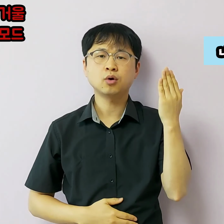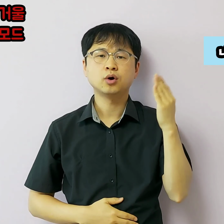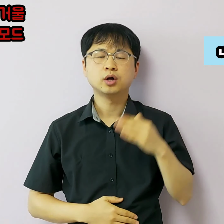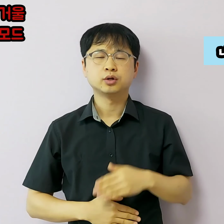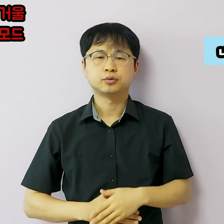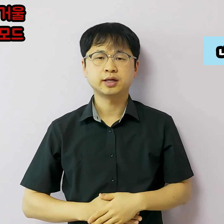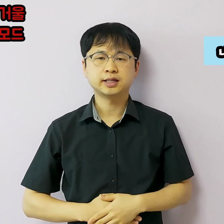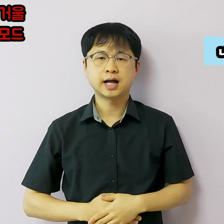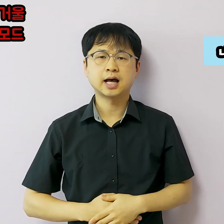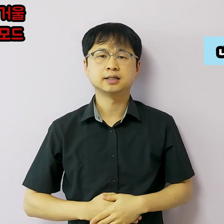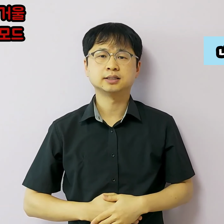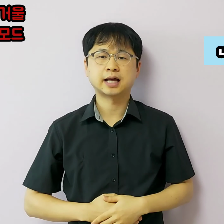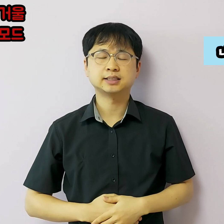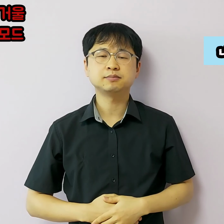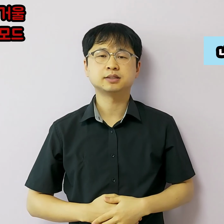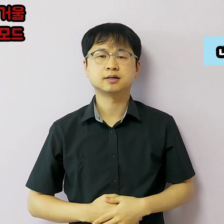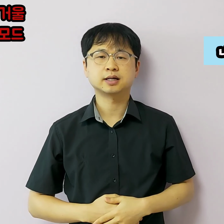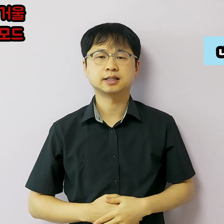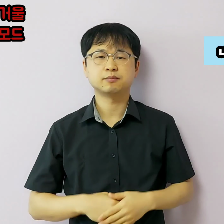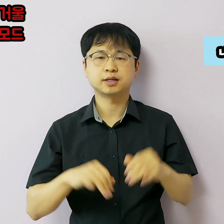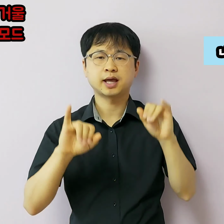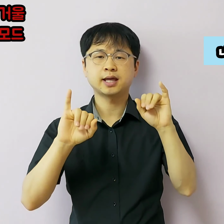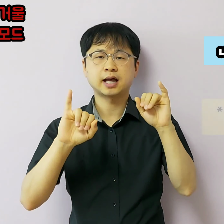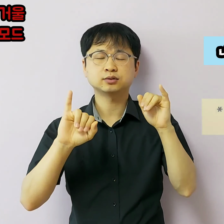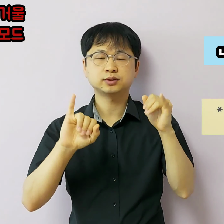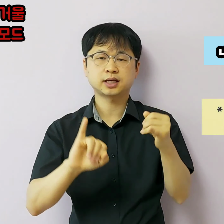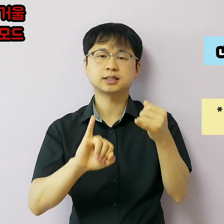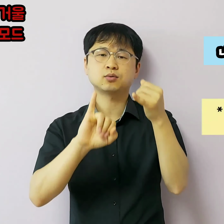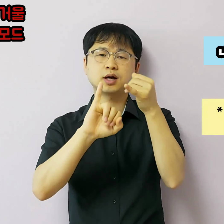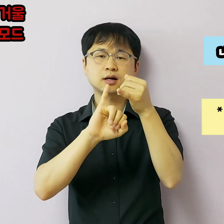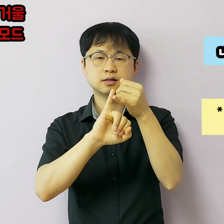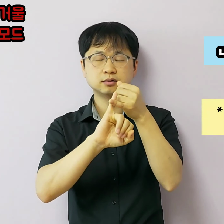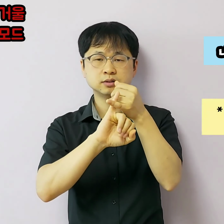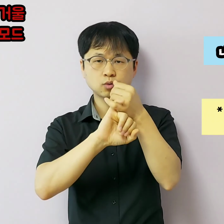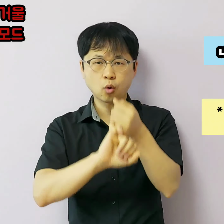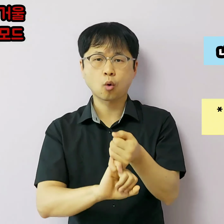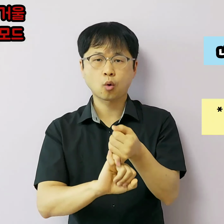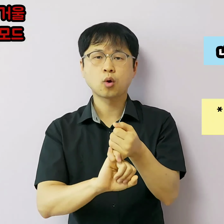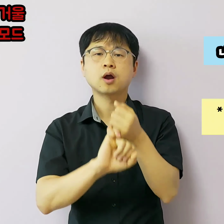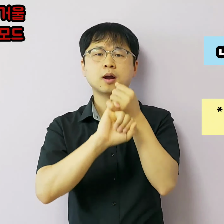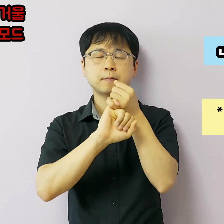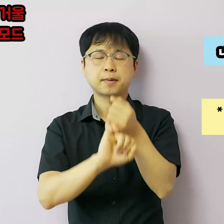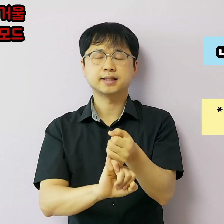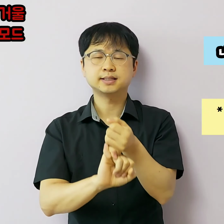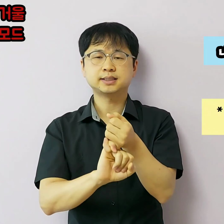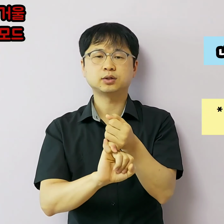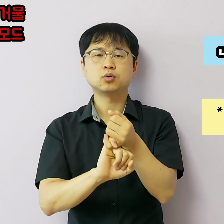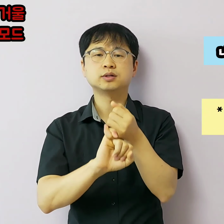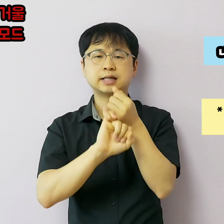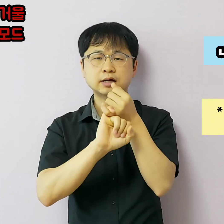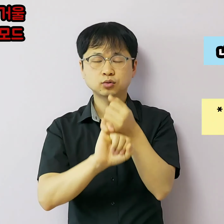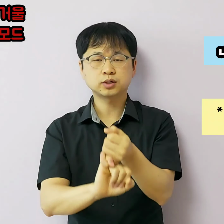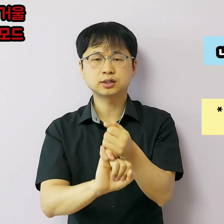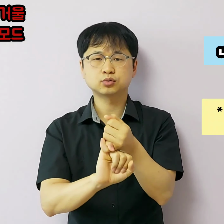수하고 되리라 하는 다짐이 들어갔기 때문에 양손 새끼 손가락을 거는 꼭, 반드시 혹은 약속이란